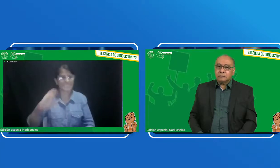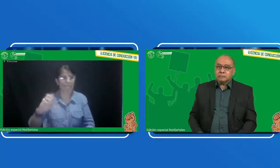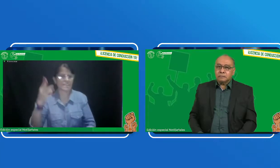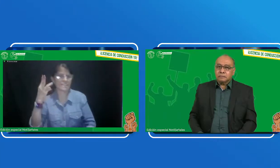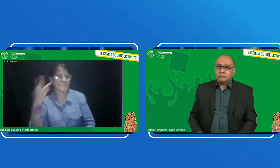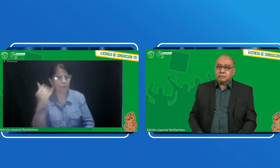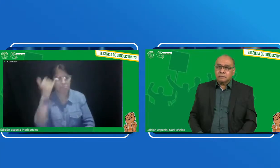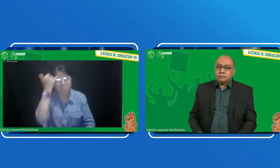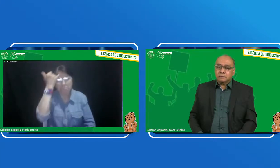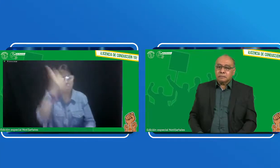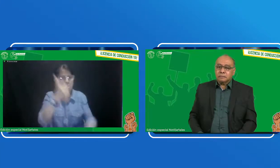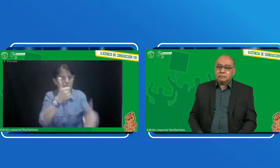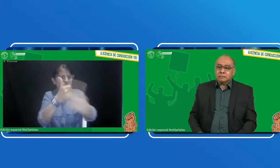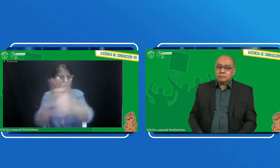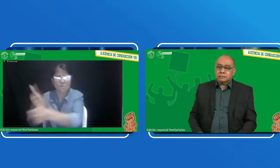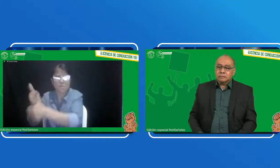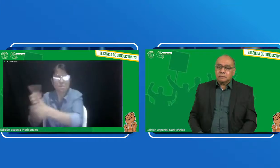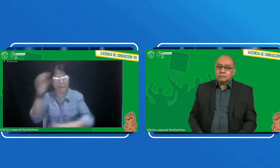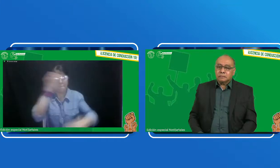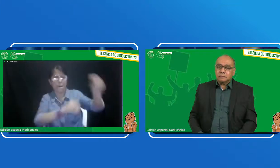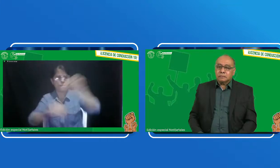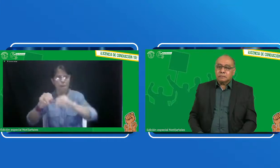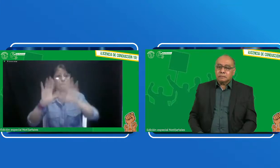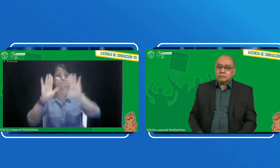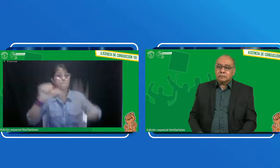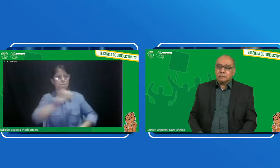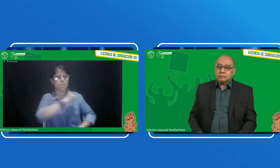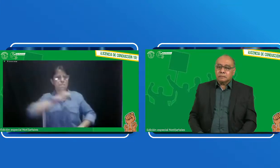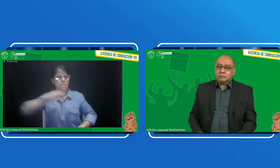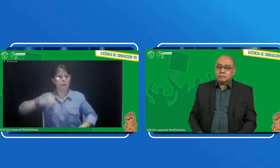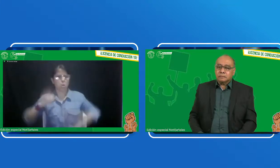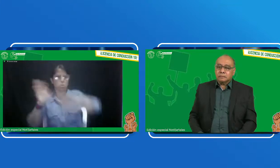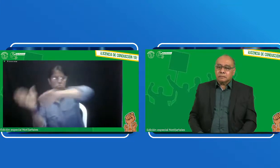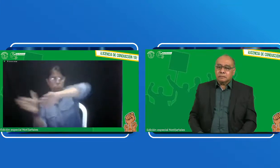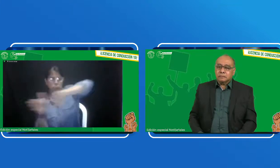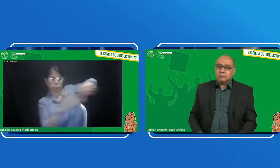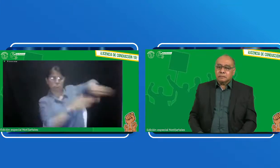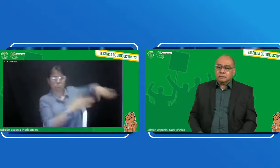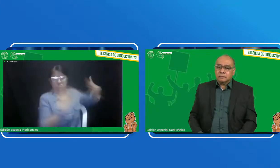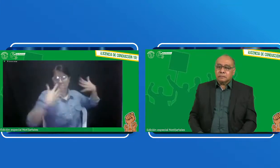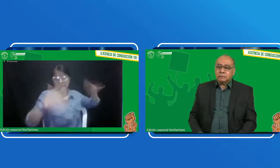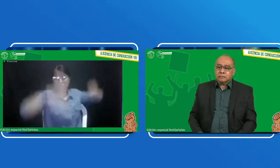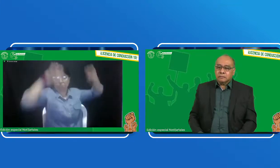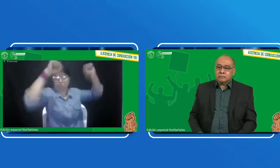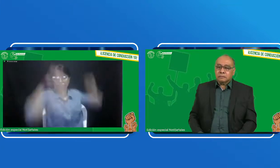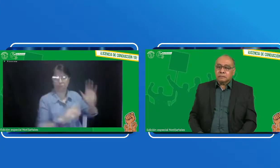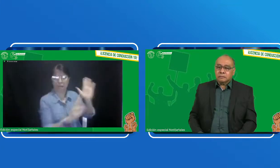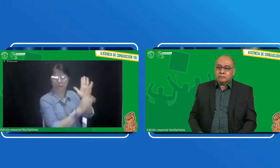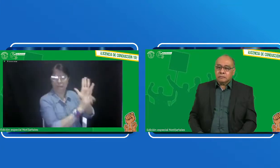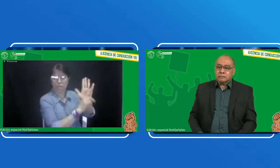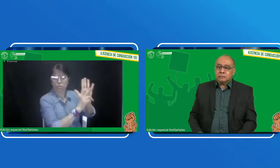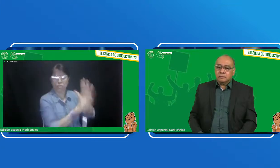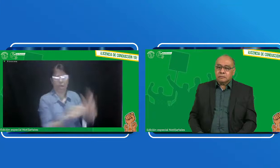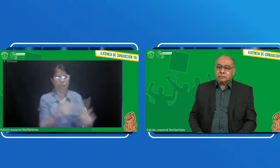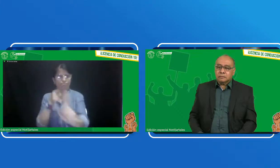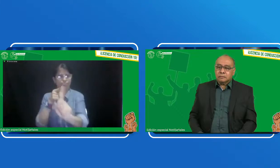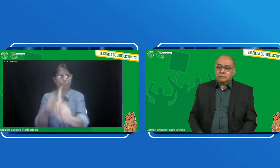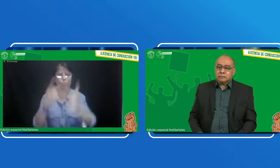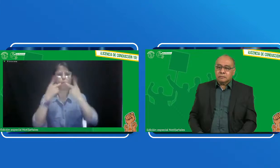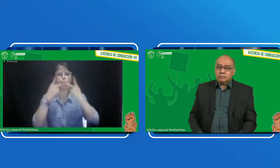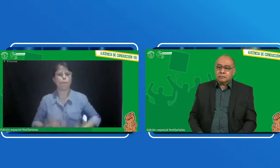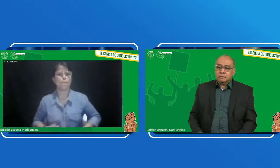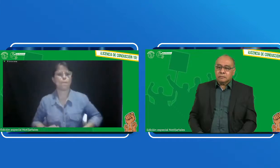sus pancartas, C1, C2, C3. Cada uno puede ser creativo con su manifestación. Y